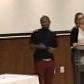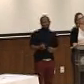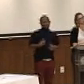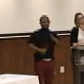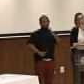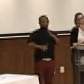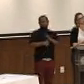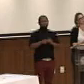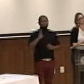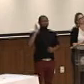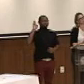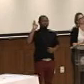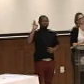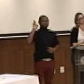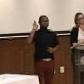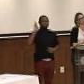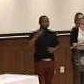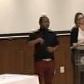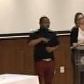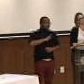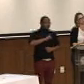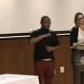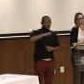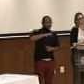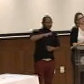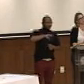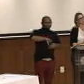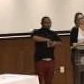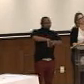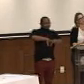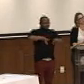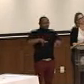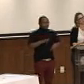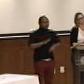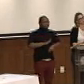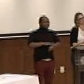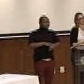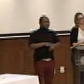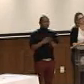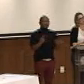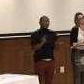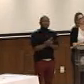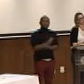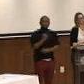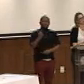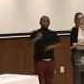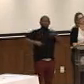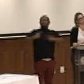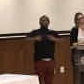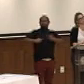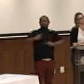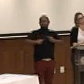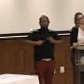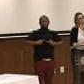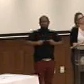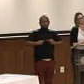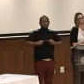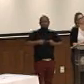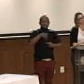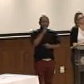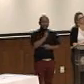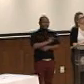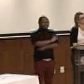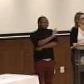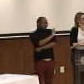tem. E nós tivemos diversas situações de conflito instaladas no Instituto, conflitos entre